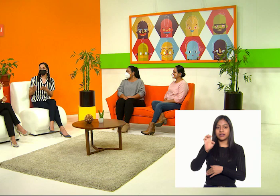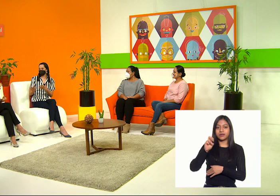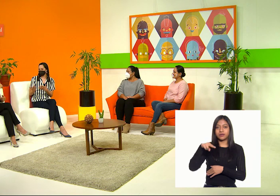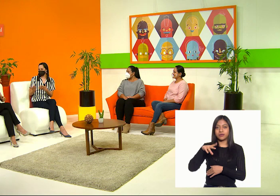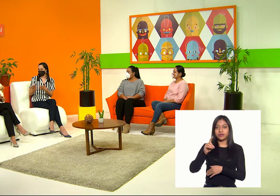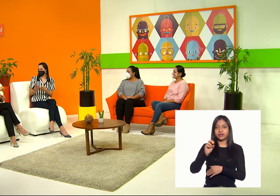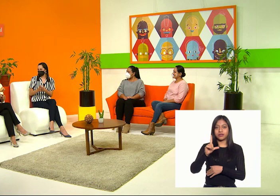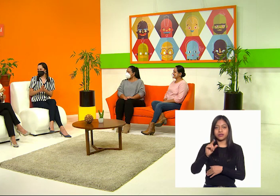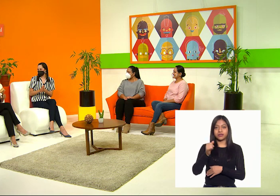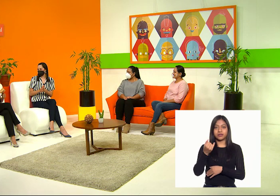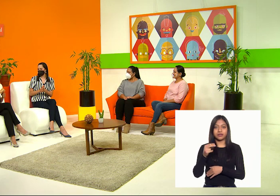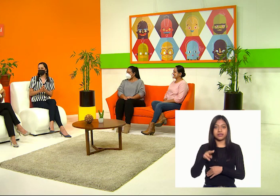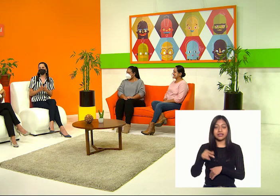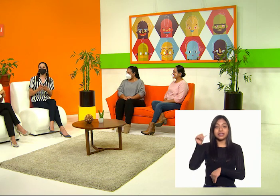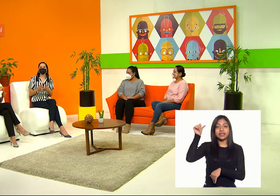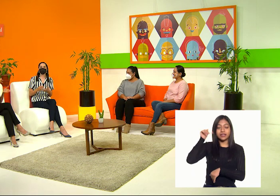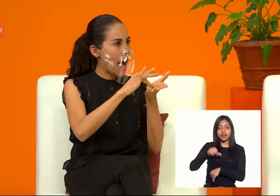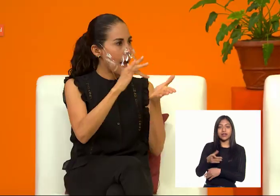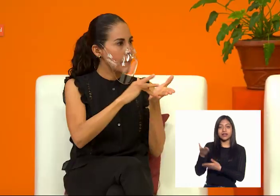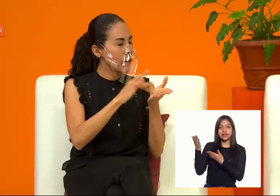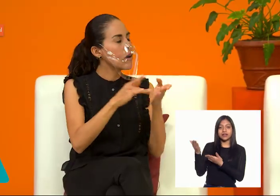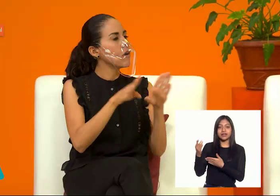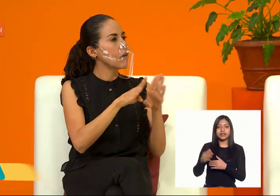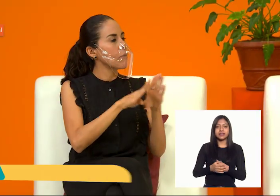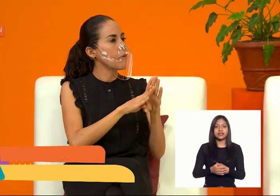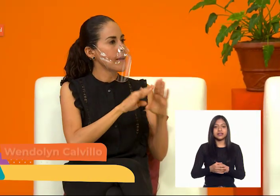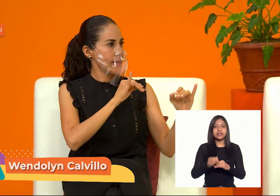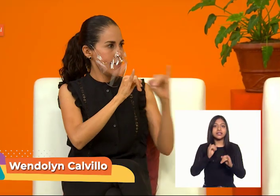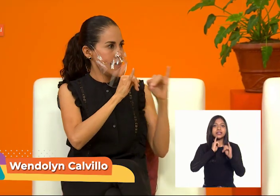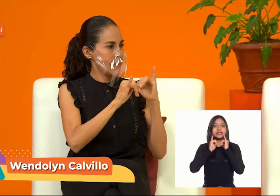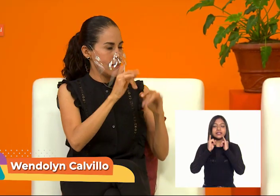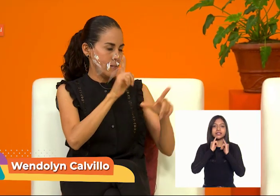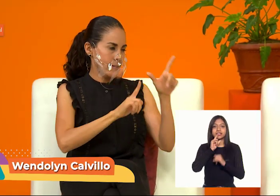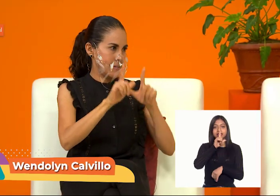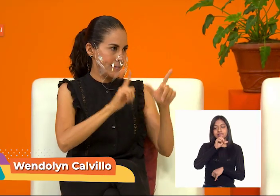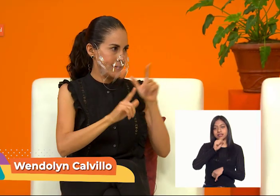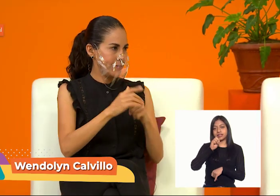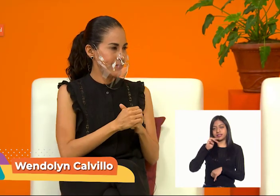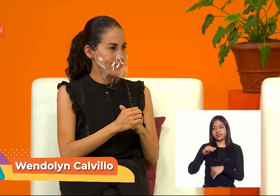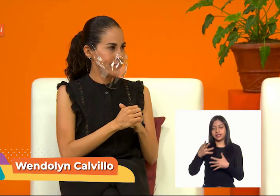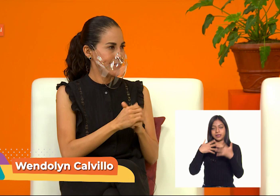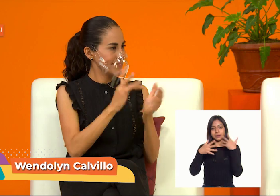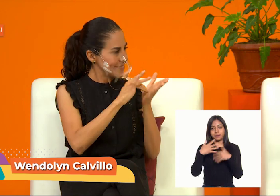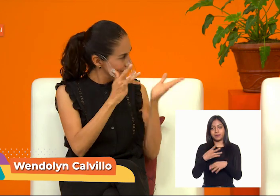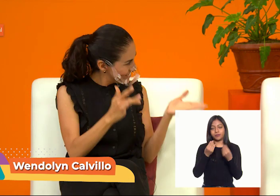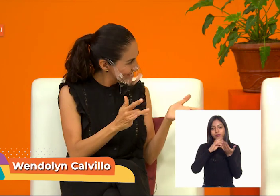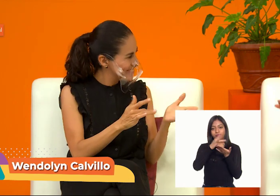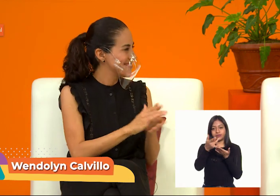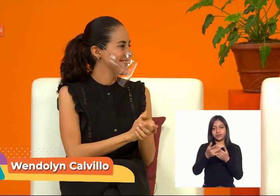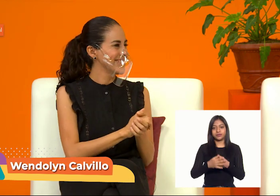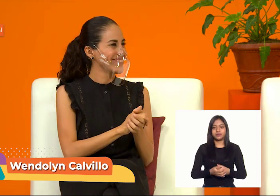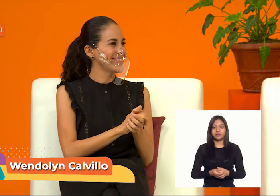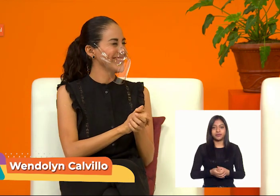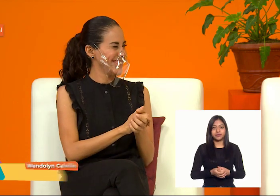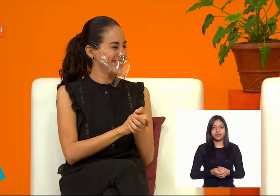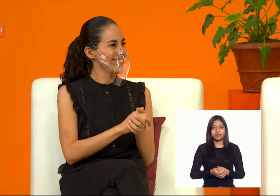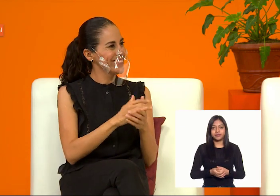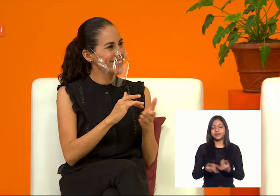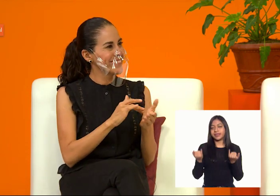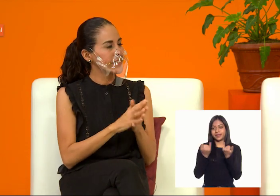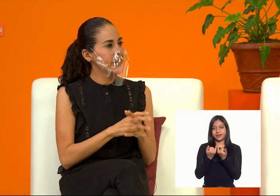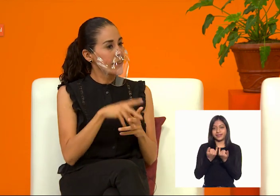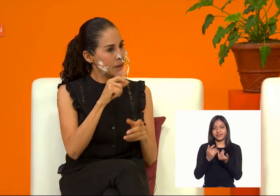en esta ocasión nos está apoyando como intérprete en lengua de señas mexicana. Muchas gracias también a ti, Gwendolyn.